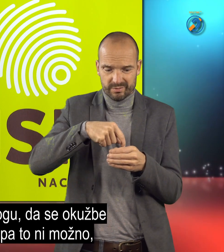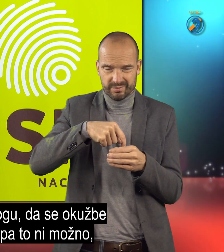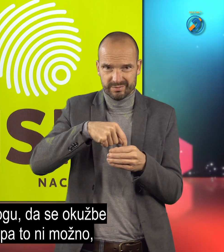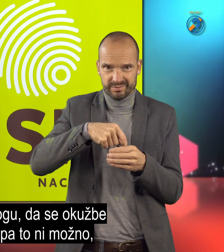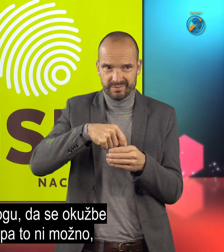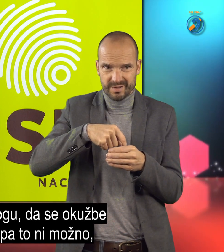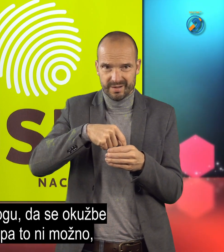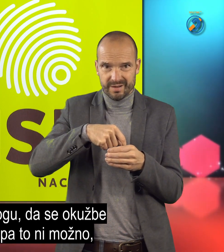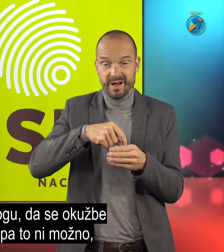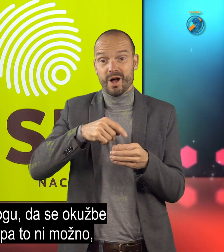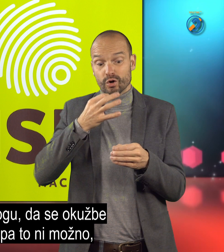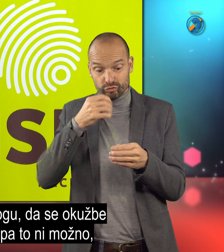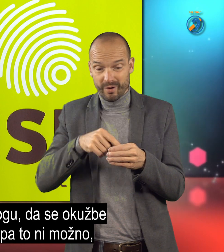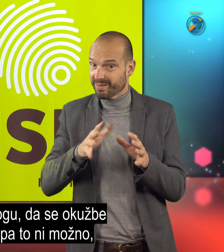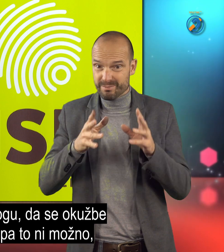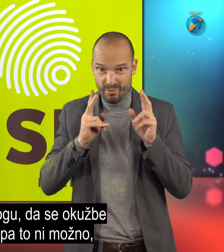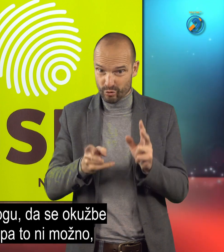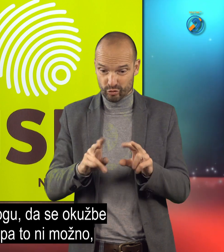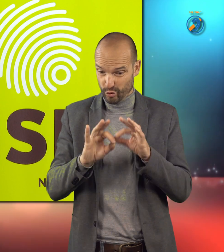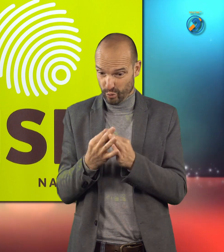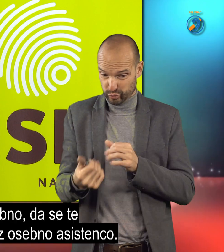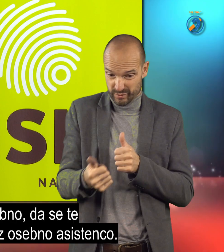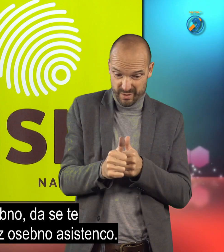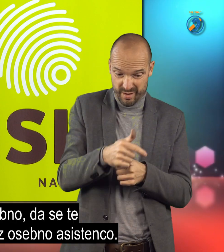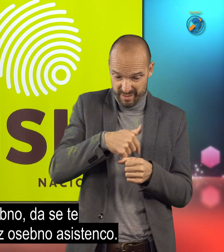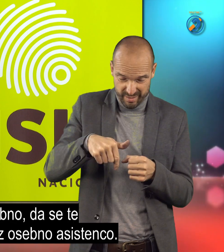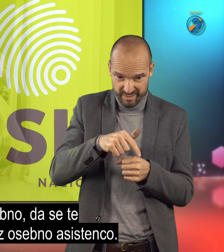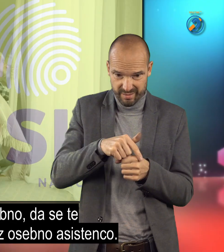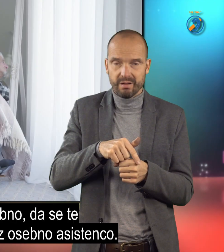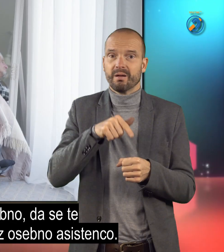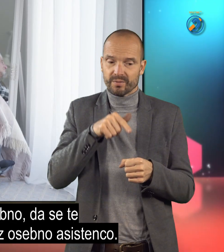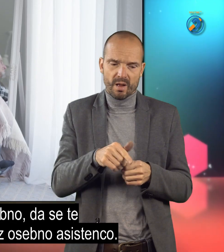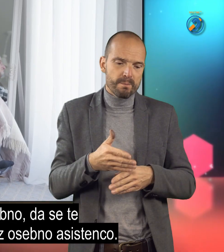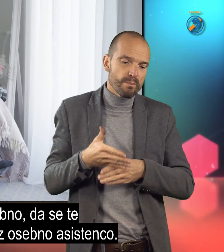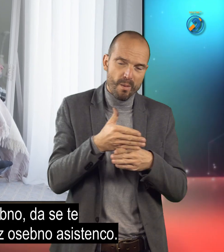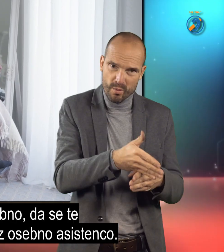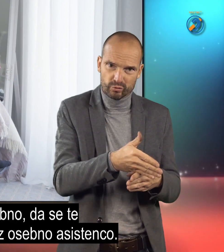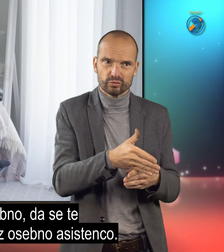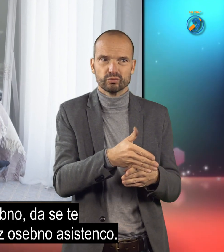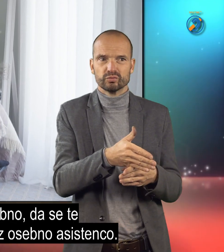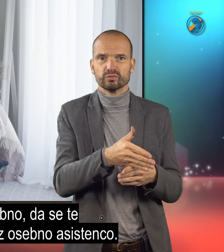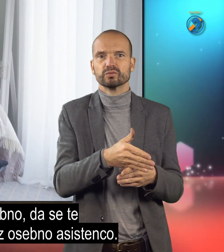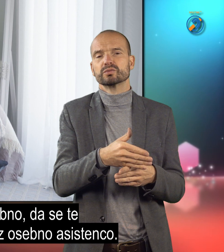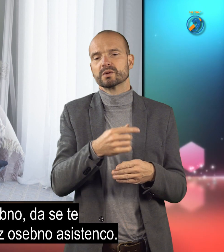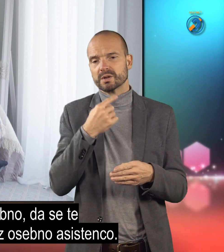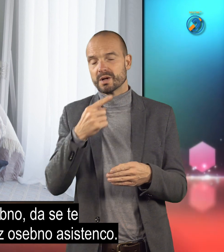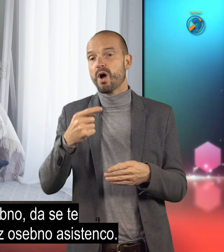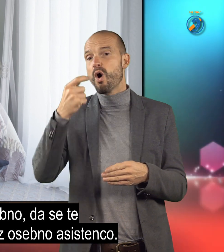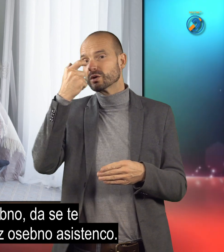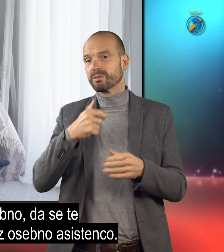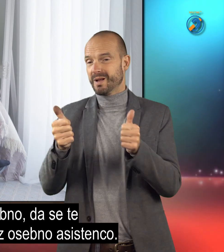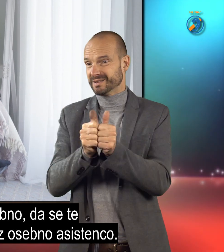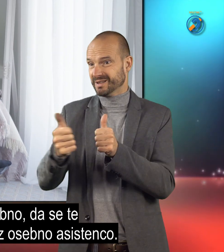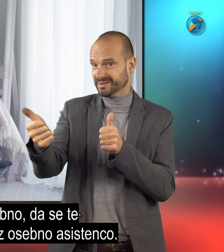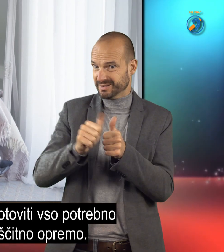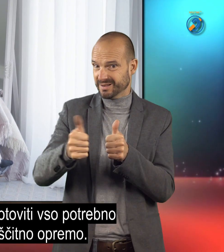okužbe širili. Seveda v primeru pa, če to ni možno, je pa treba te storitve izvajati na sistem kot se pravi za sistem osebne